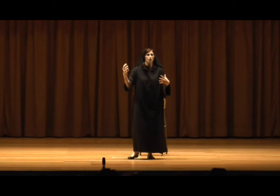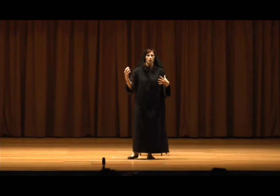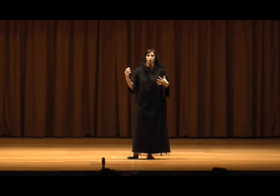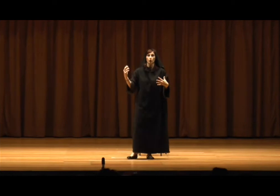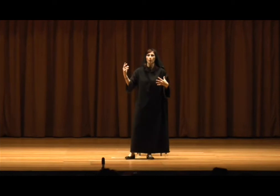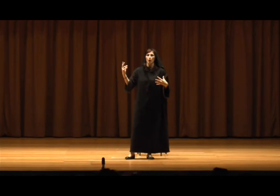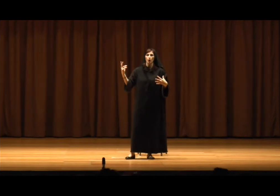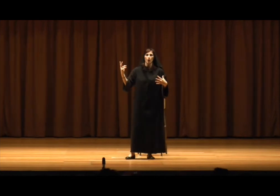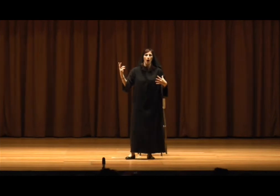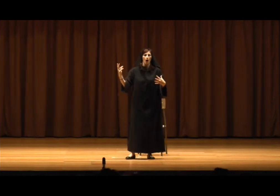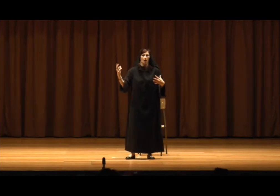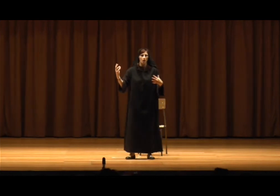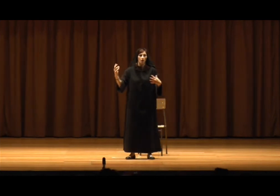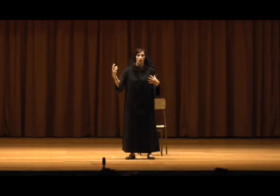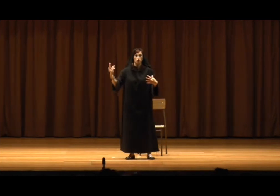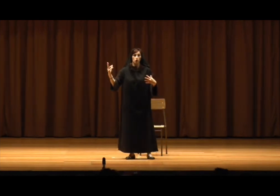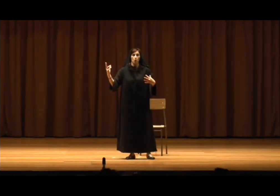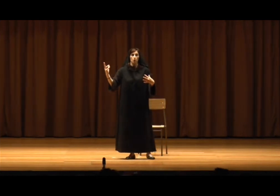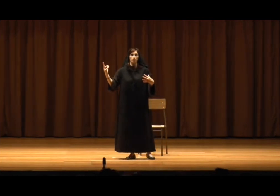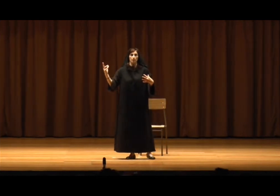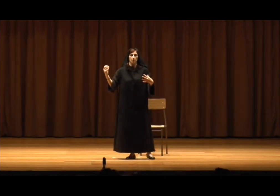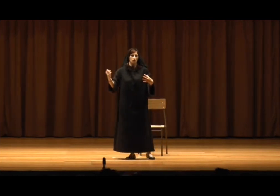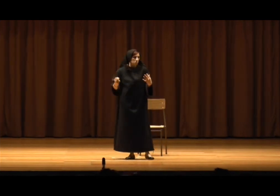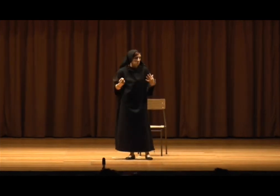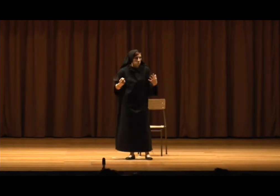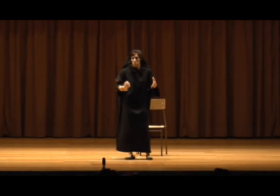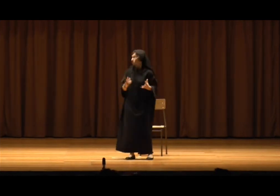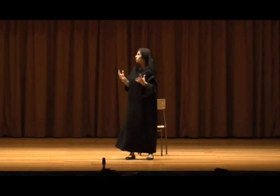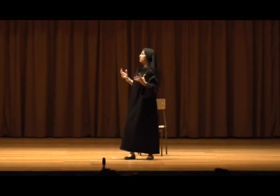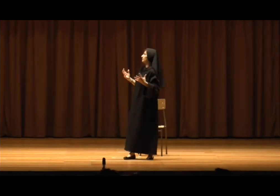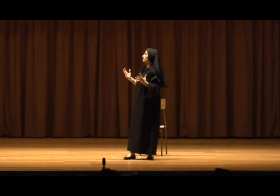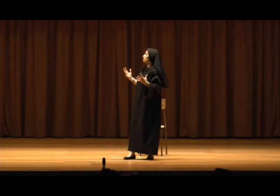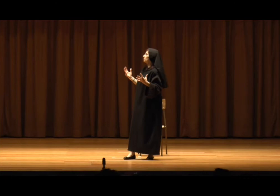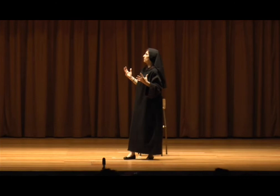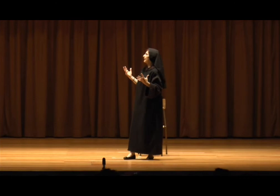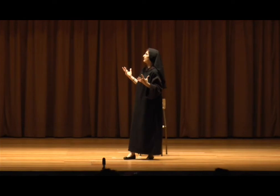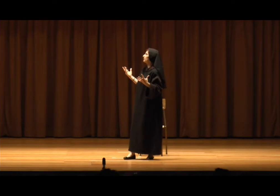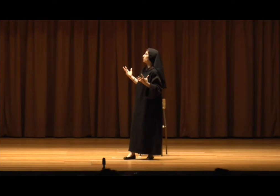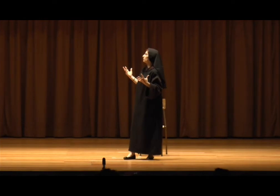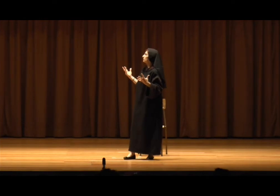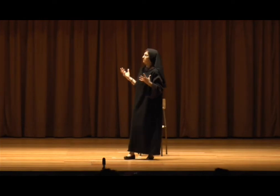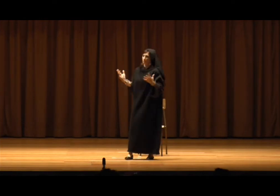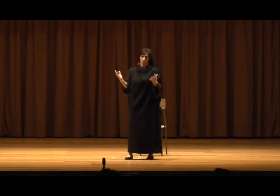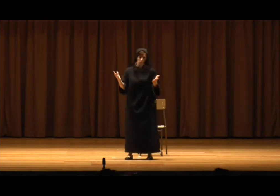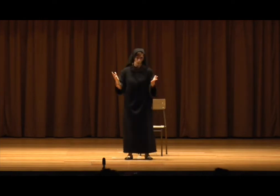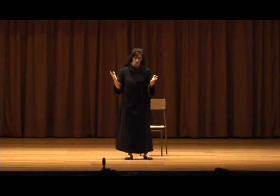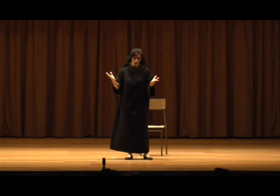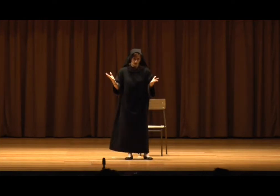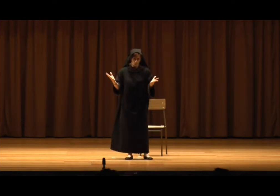Filomena, Filomena, ascoltami. Mi son girata su, era Dio. No, era mio